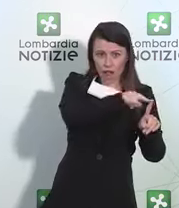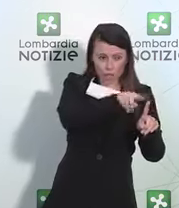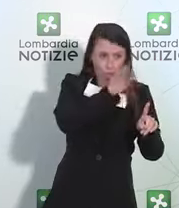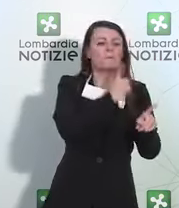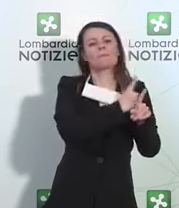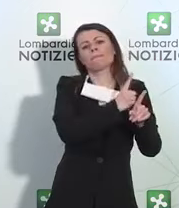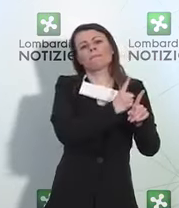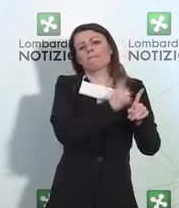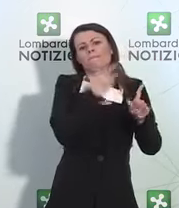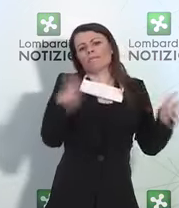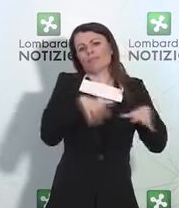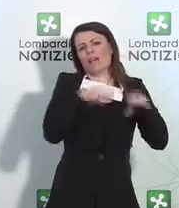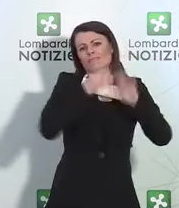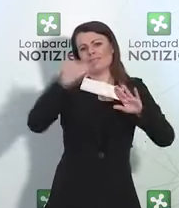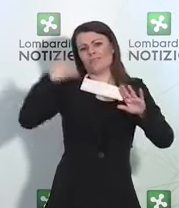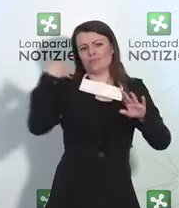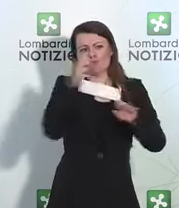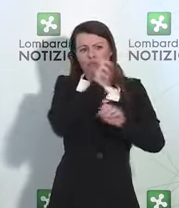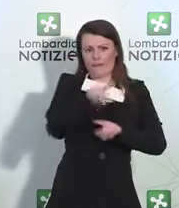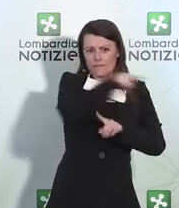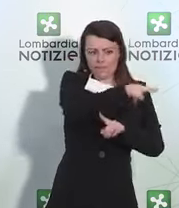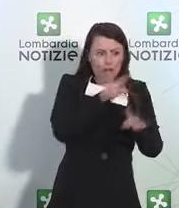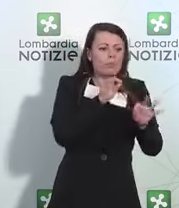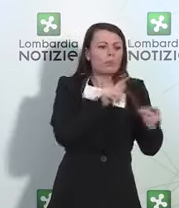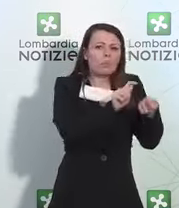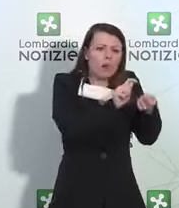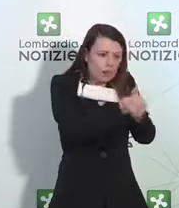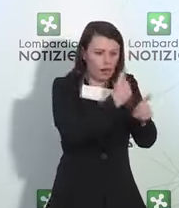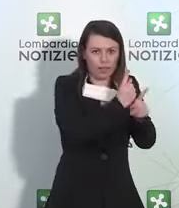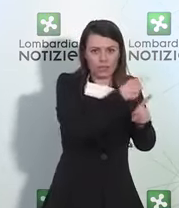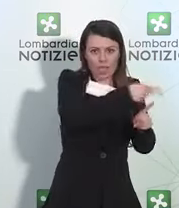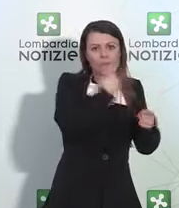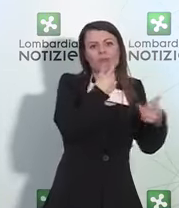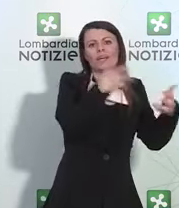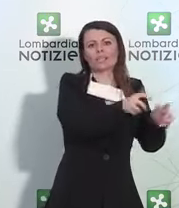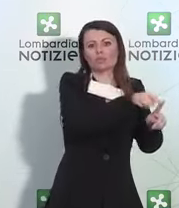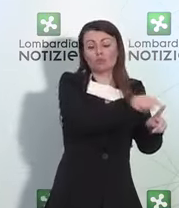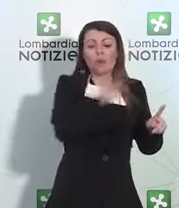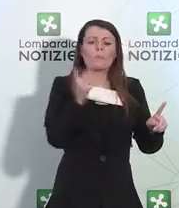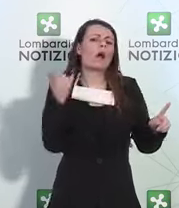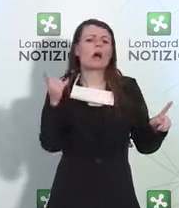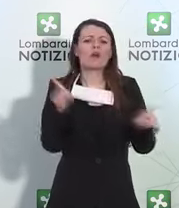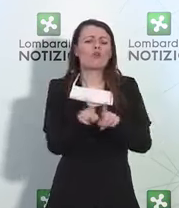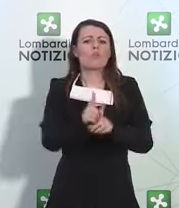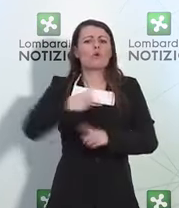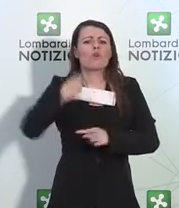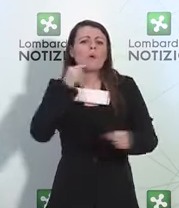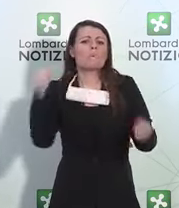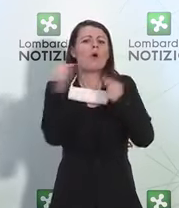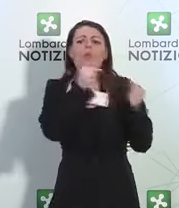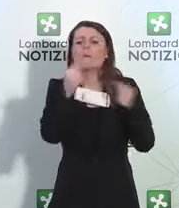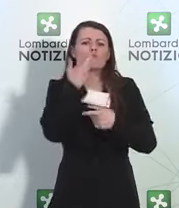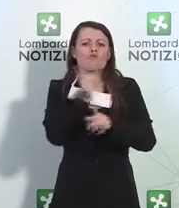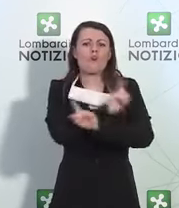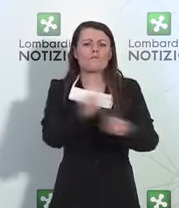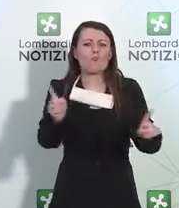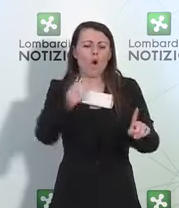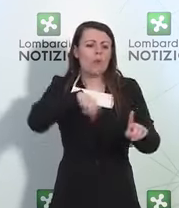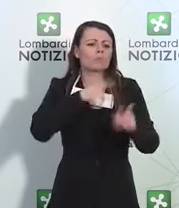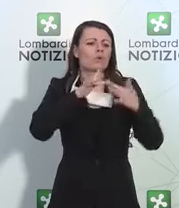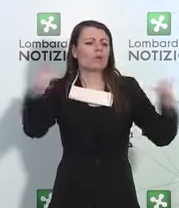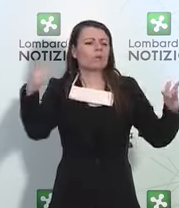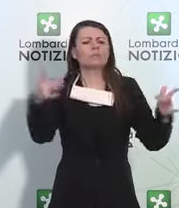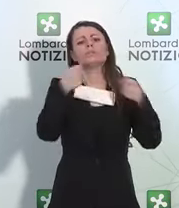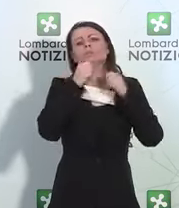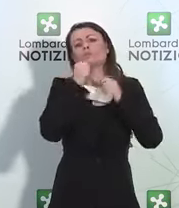sono già in fase di riduzione comunque domani per evitare ogni tipo di ulteriore polemica lo produce le pubblicheremo in